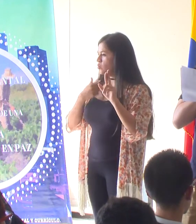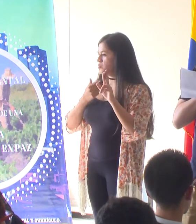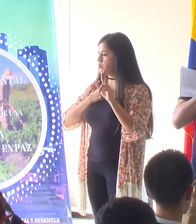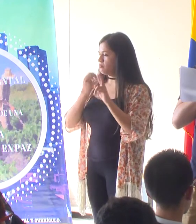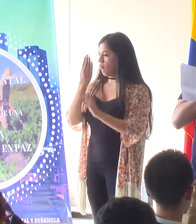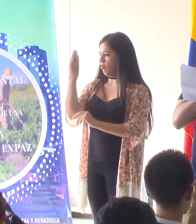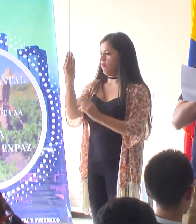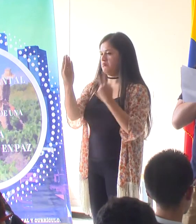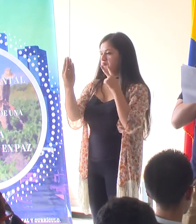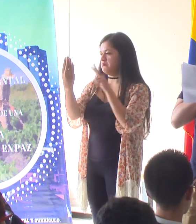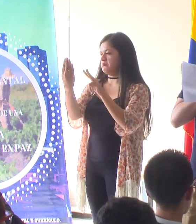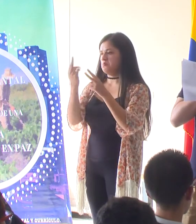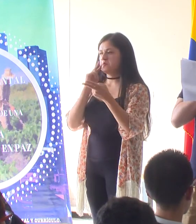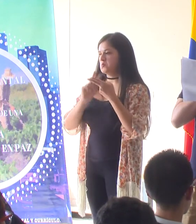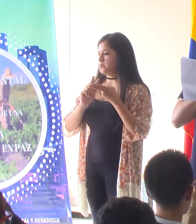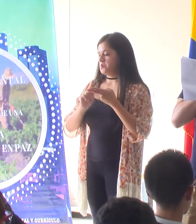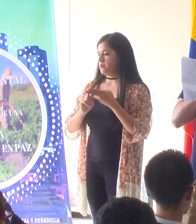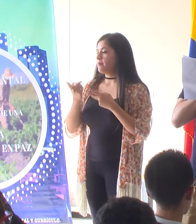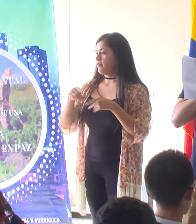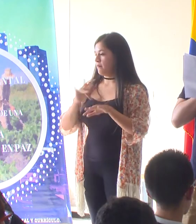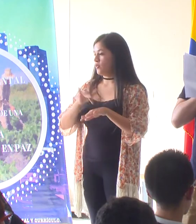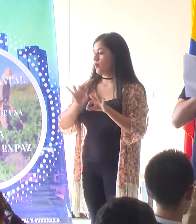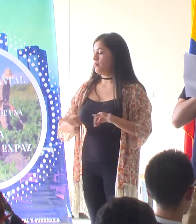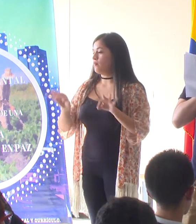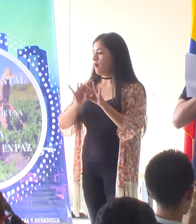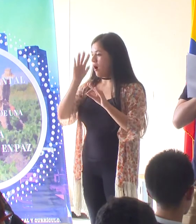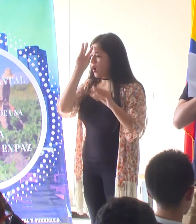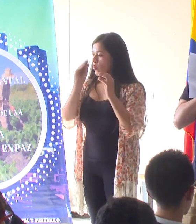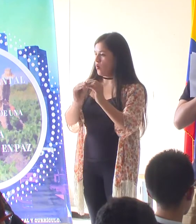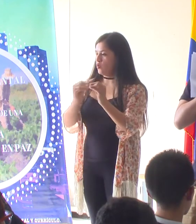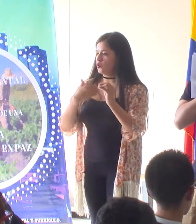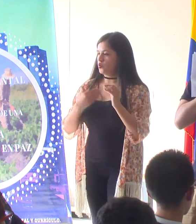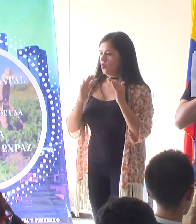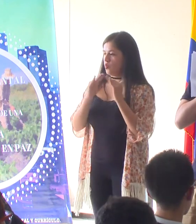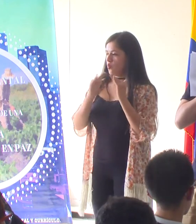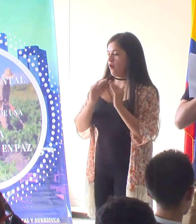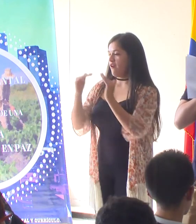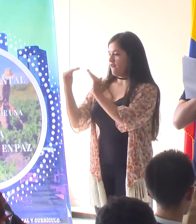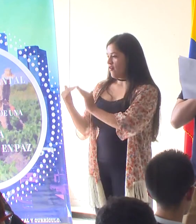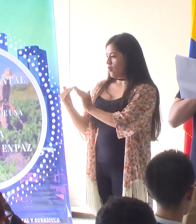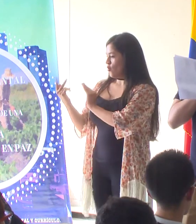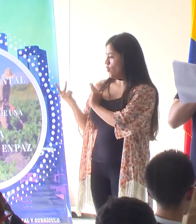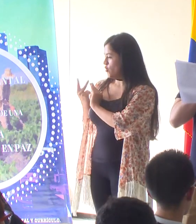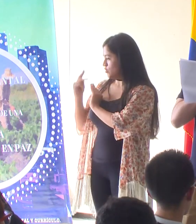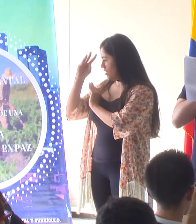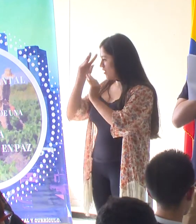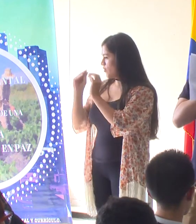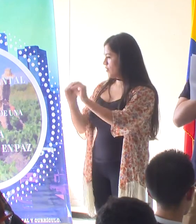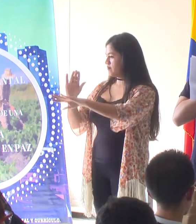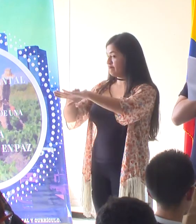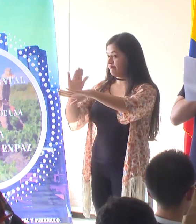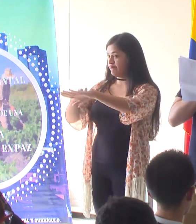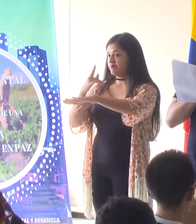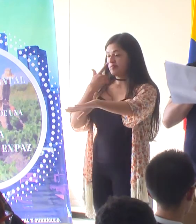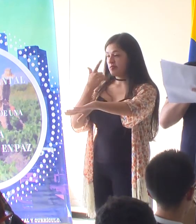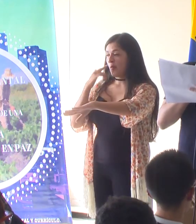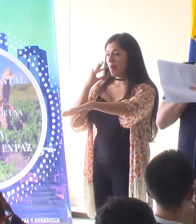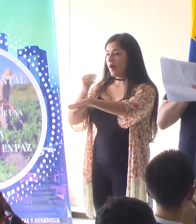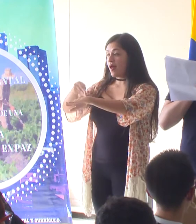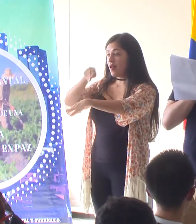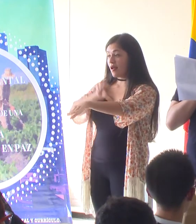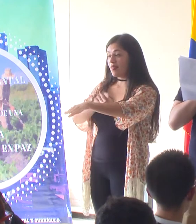no nos reconocemos hay que ponernos de acuerdo como vecinos y recordarle al señor alcalde que hay que llamar las cosas por su nombre